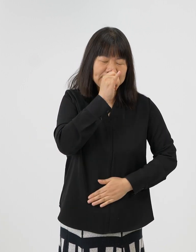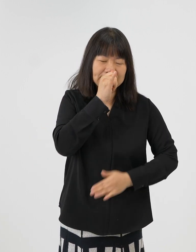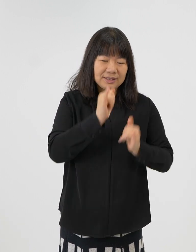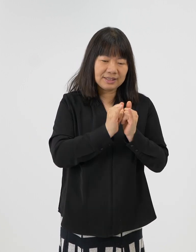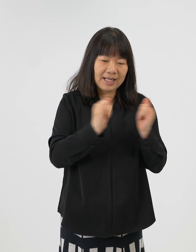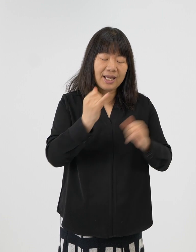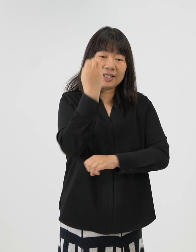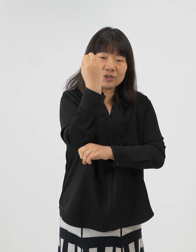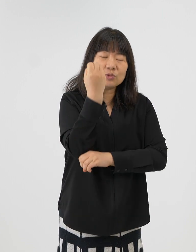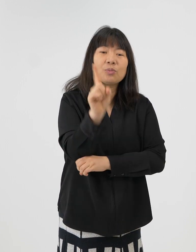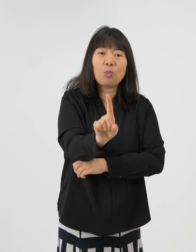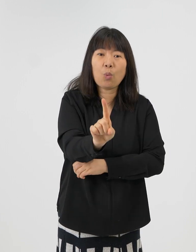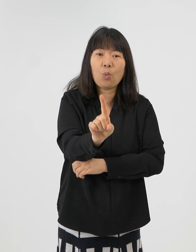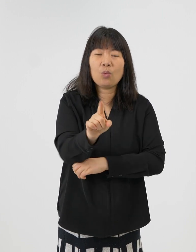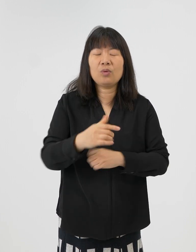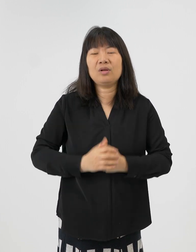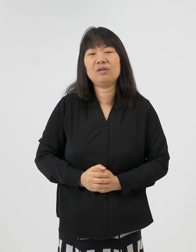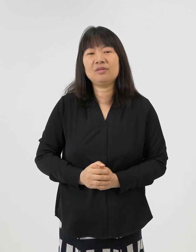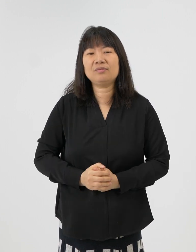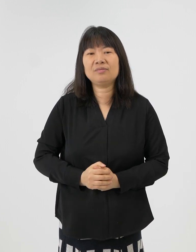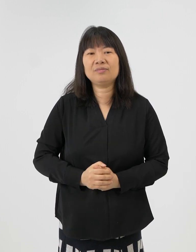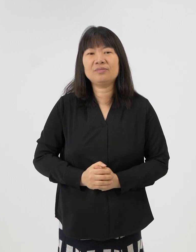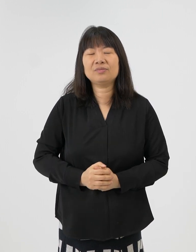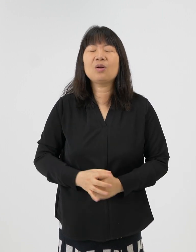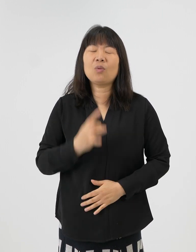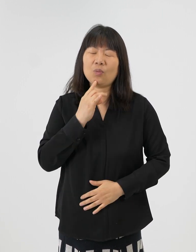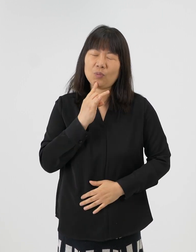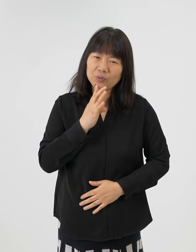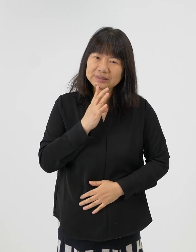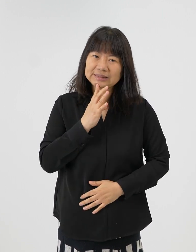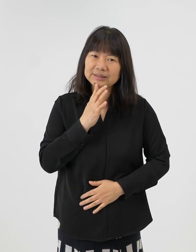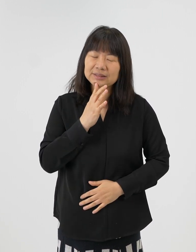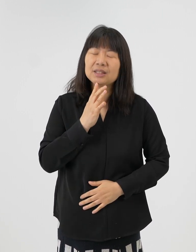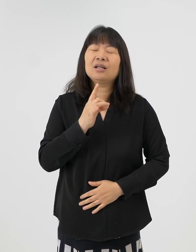기준은 뭐겠어요? 오직